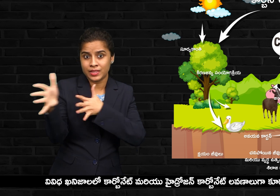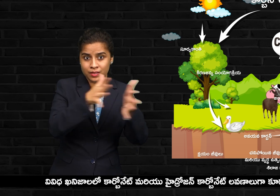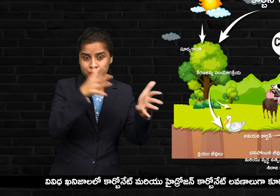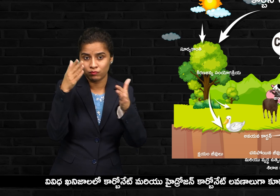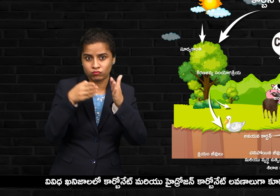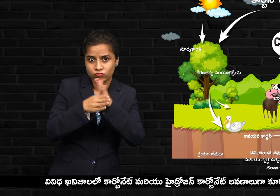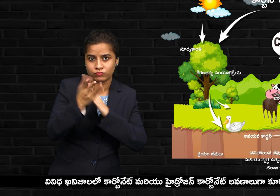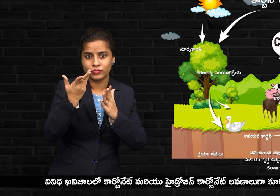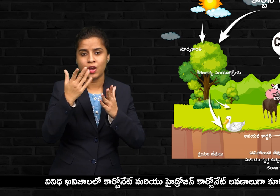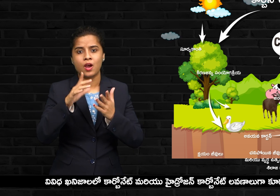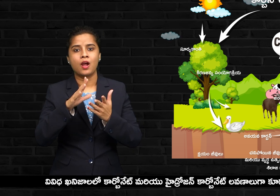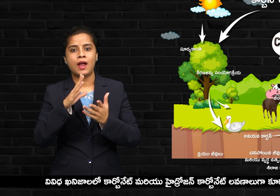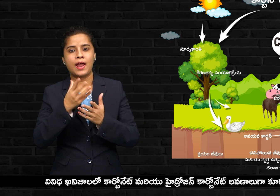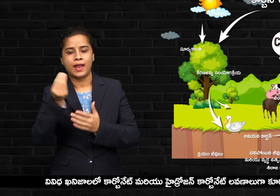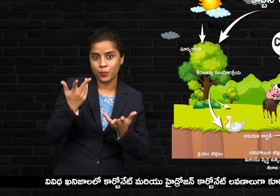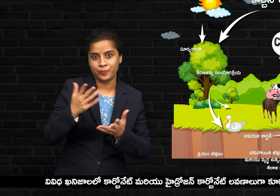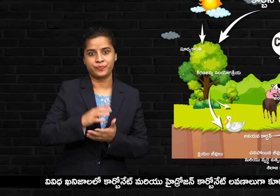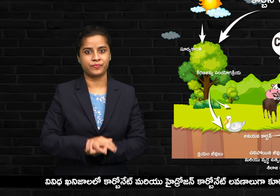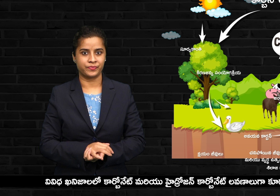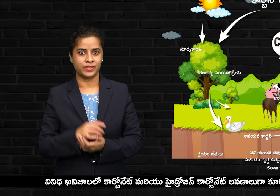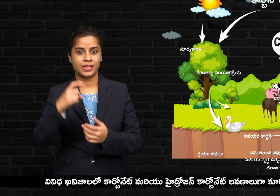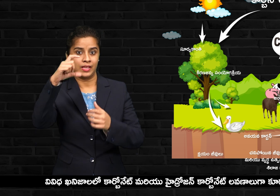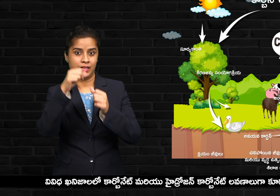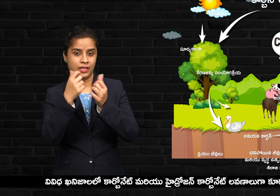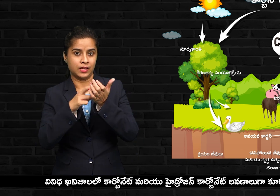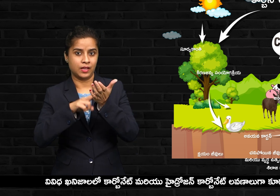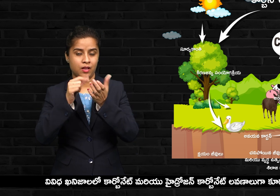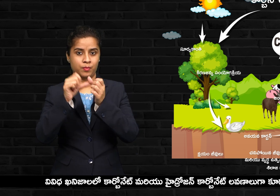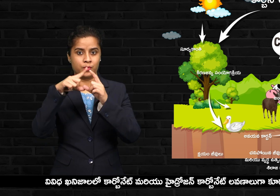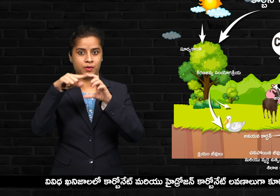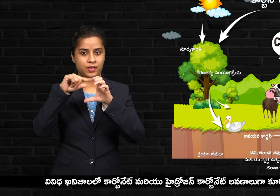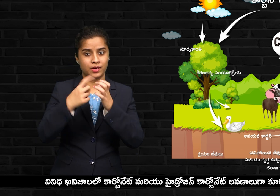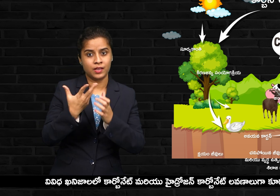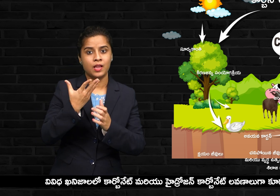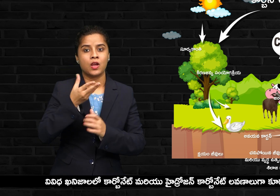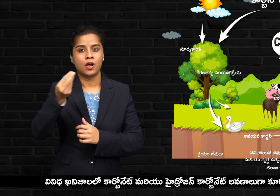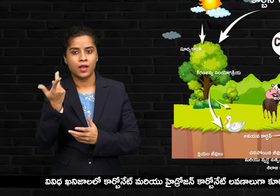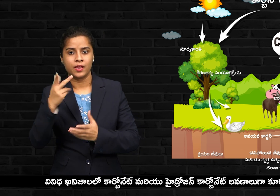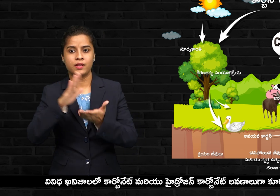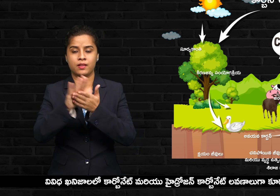ఖనిజాలలో కార్బొనేట్ మరియు హైడ్రోజన్ కార్బొనేట్ లవణాలుగా కూడా కనుగొనబడుతుంది.